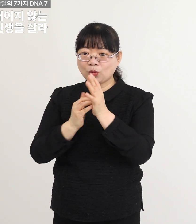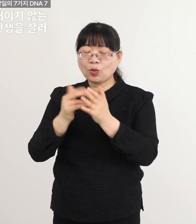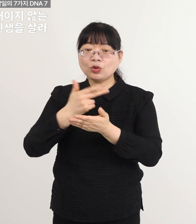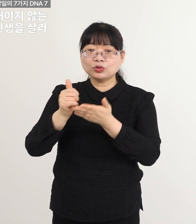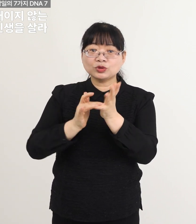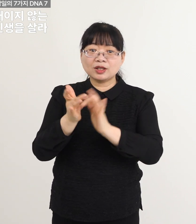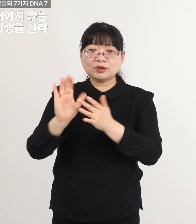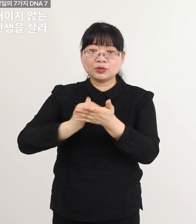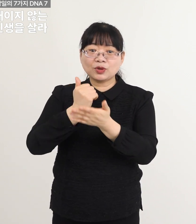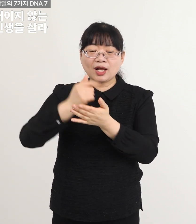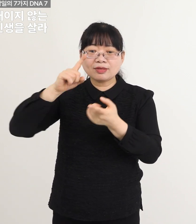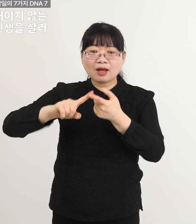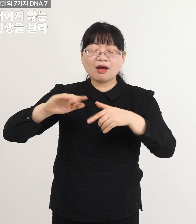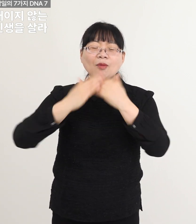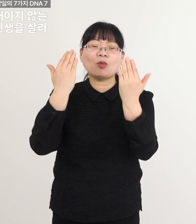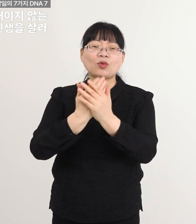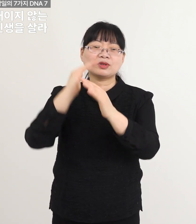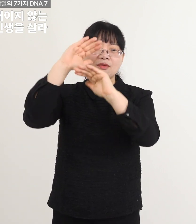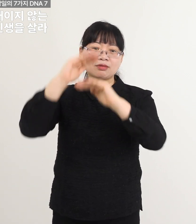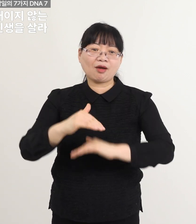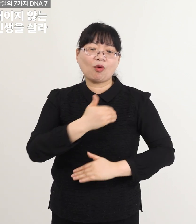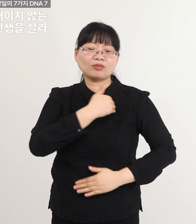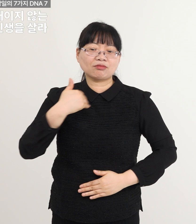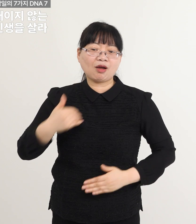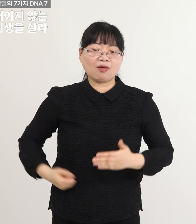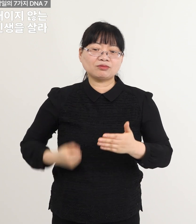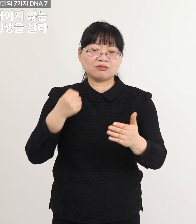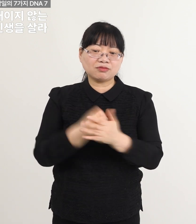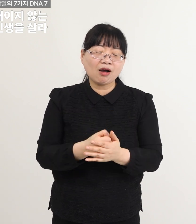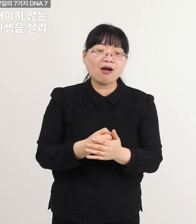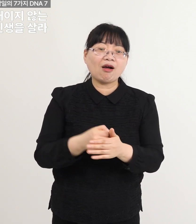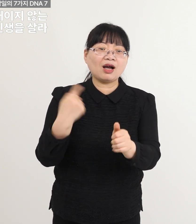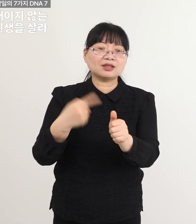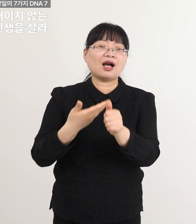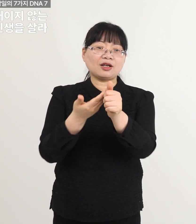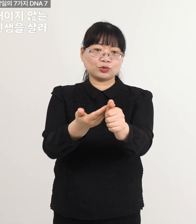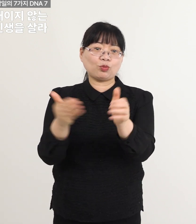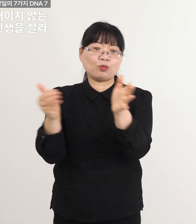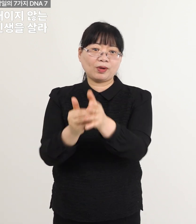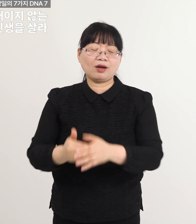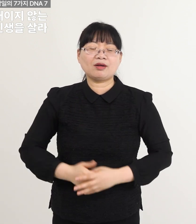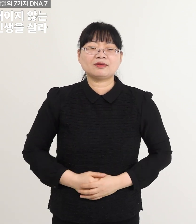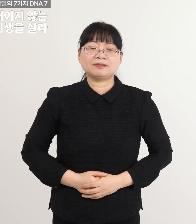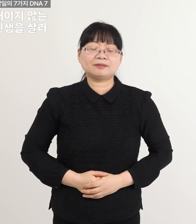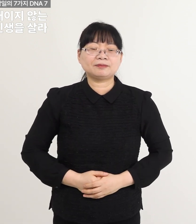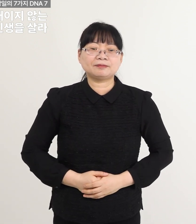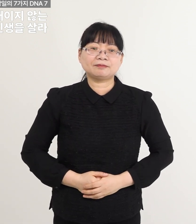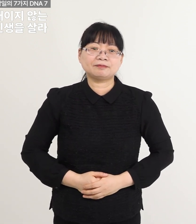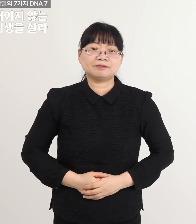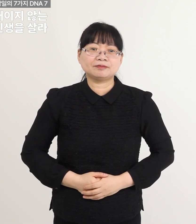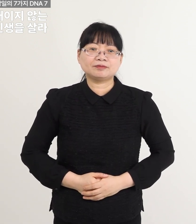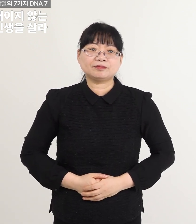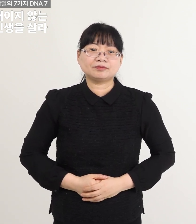예수 그리스도에 관한 모든 것을 담대하게 거침없이 가르치더라.